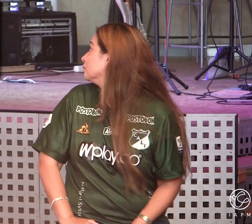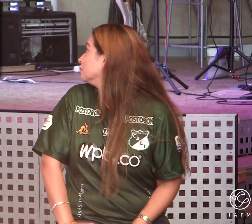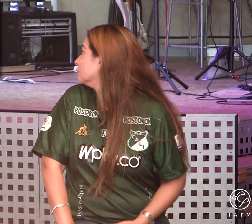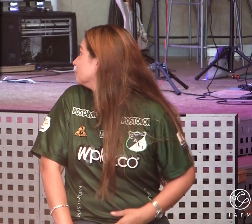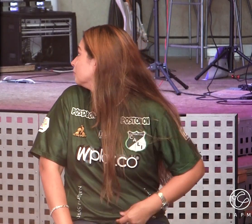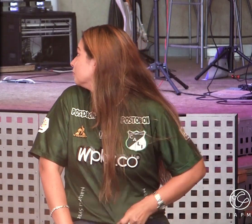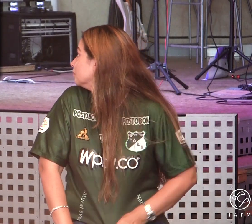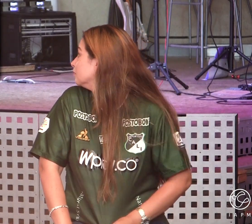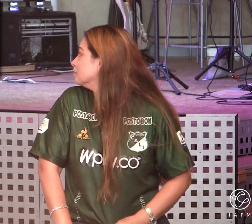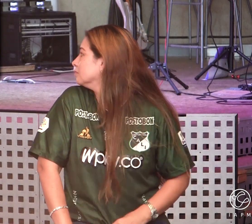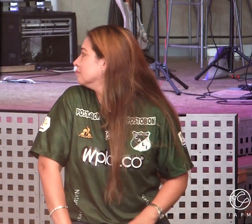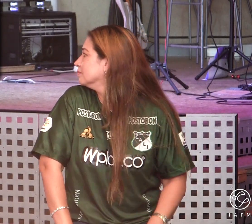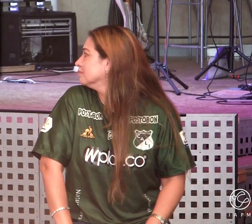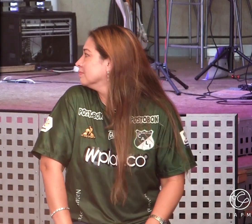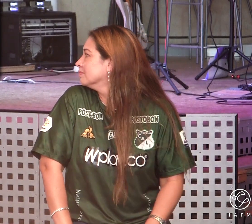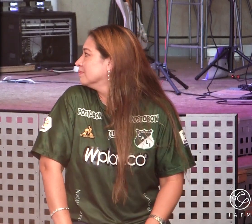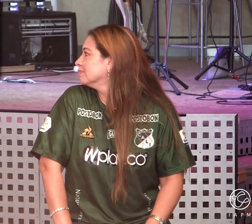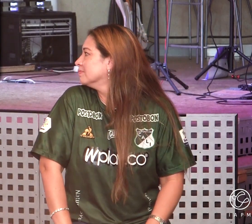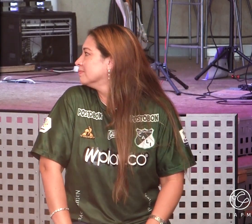Ya pillé algunos, ya